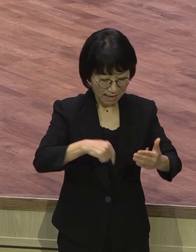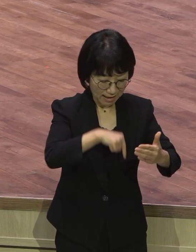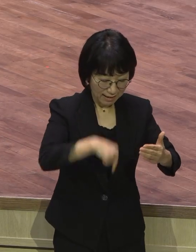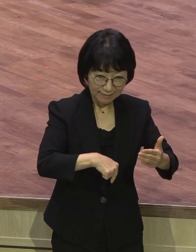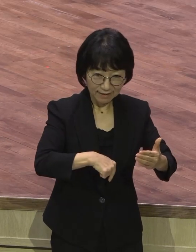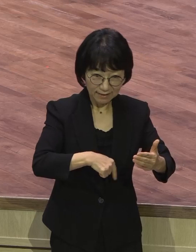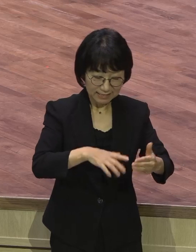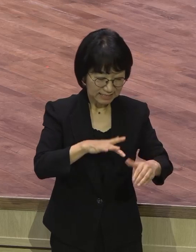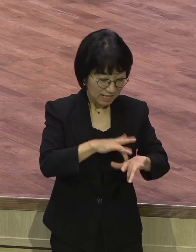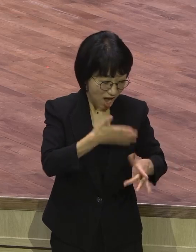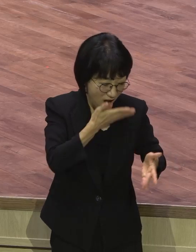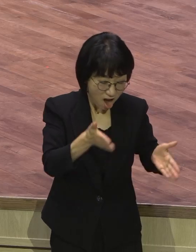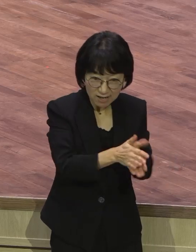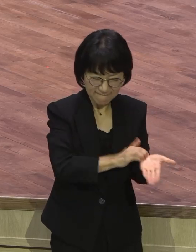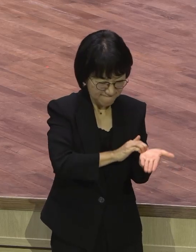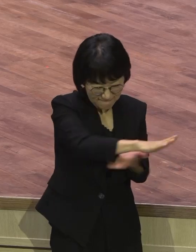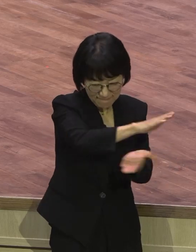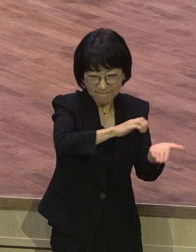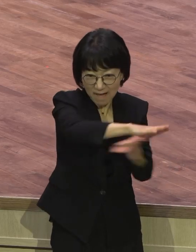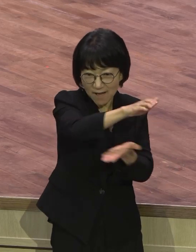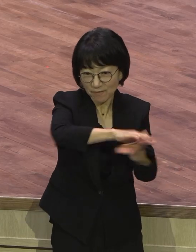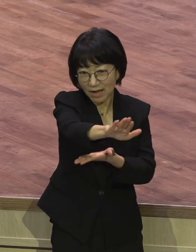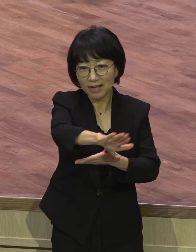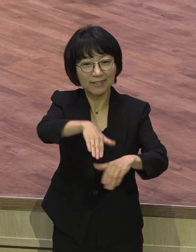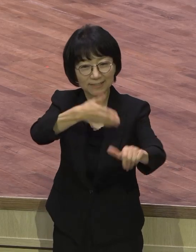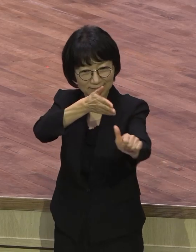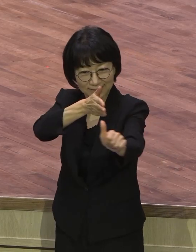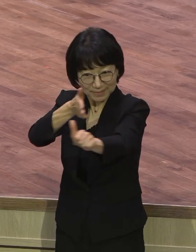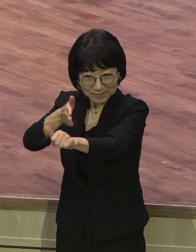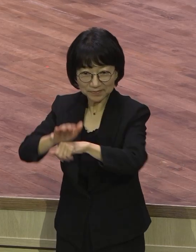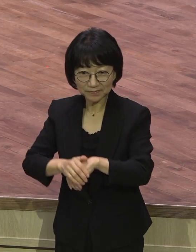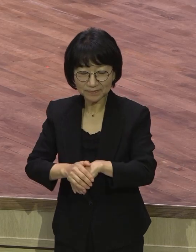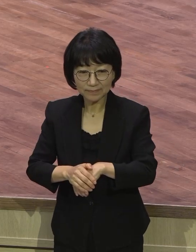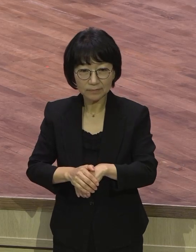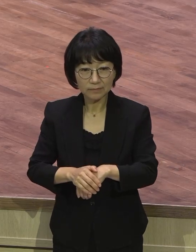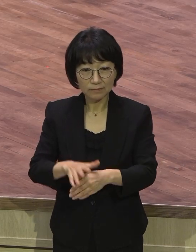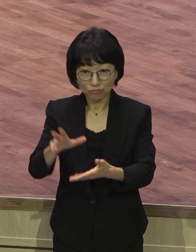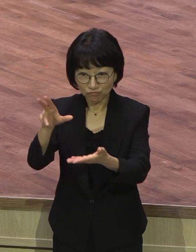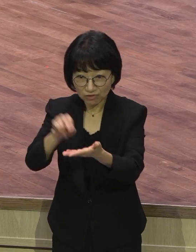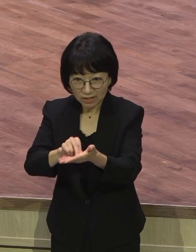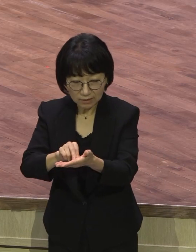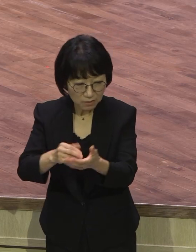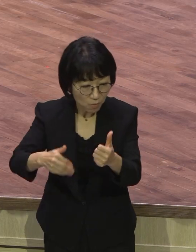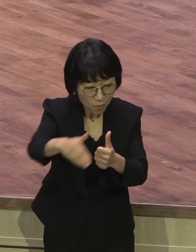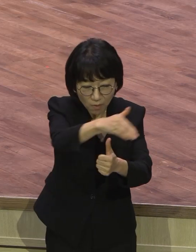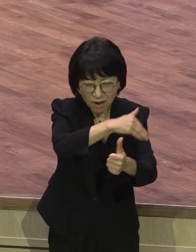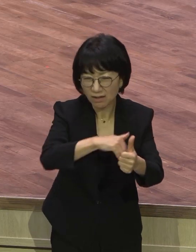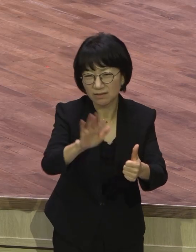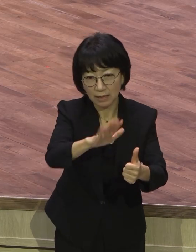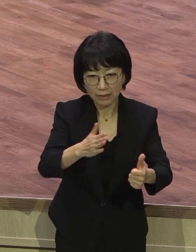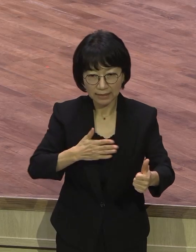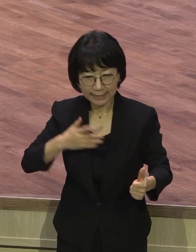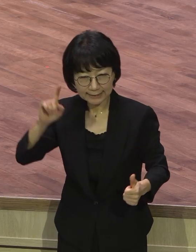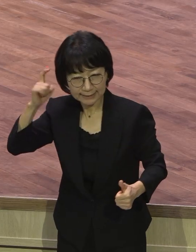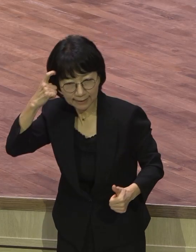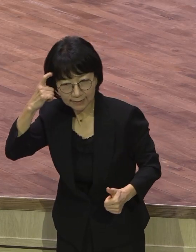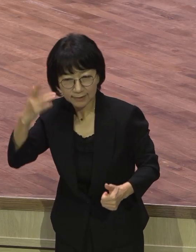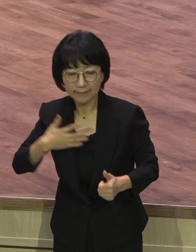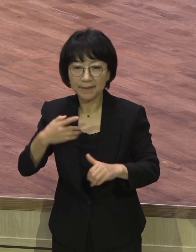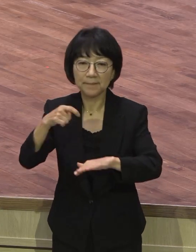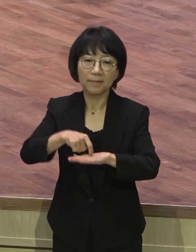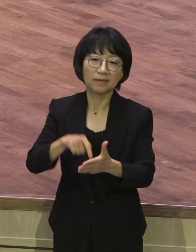흑암 세력을 꾸지어 쫓아내시기 바랍니다 내가 문제입니다 내가 내 안에 내가 문제예요 내 생각이 문제예요